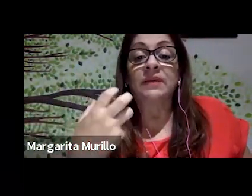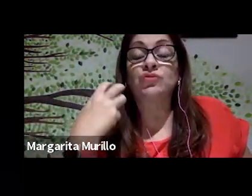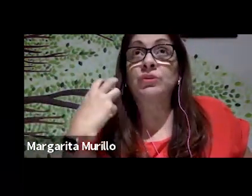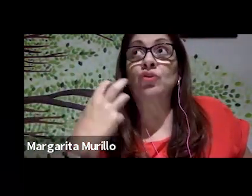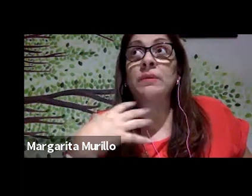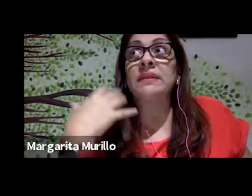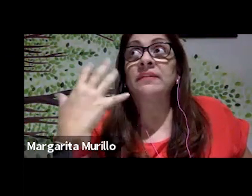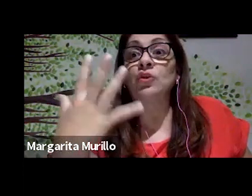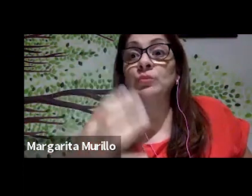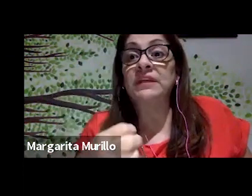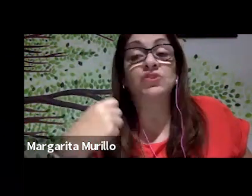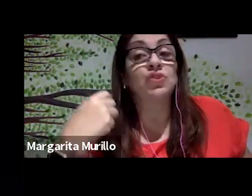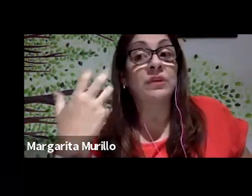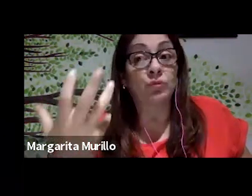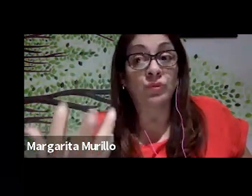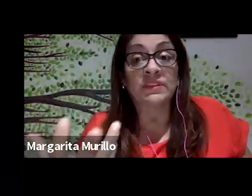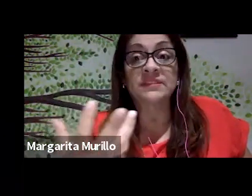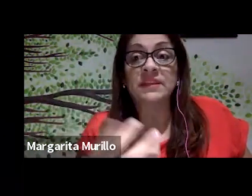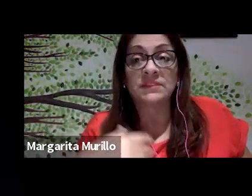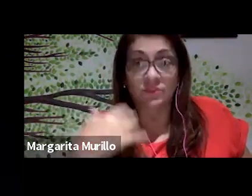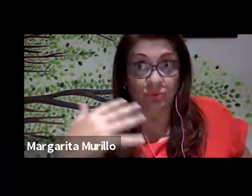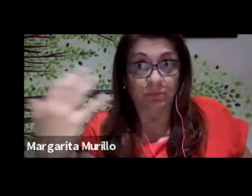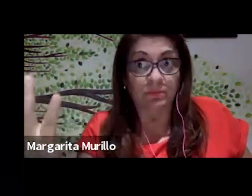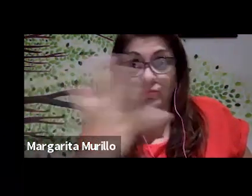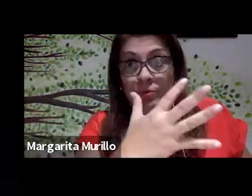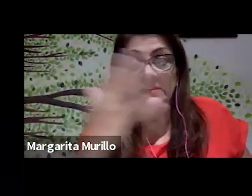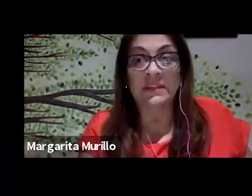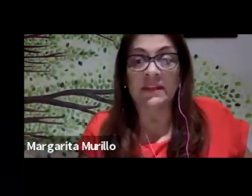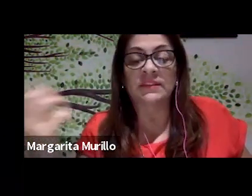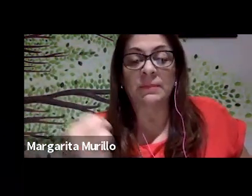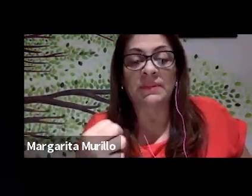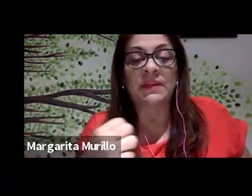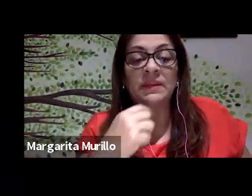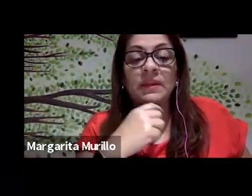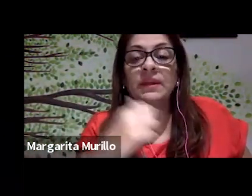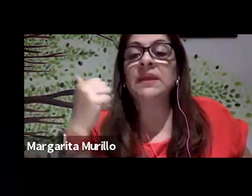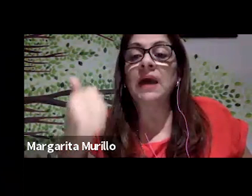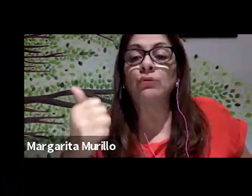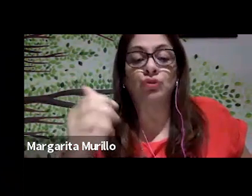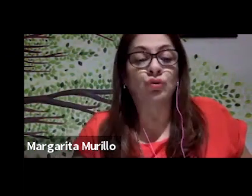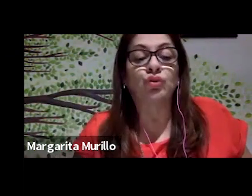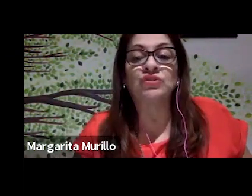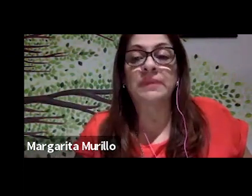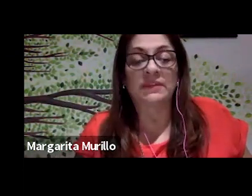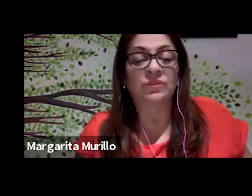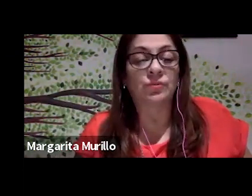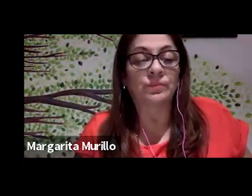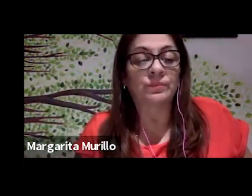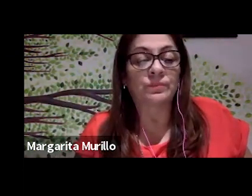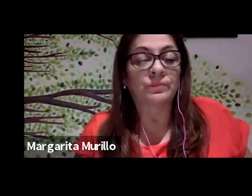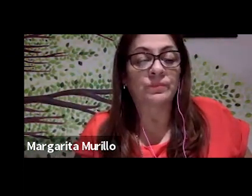sobre todo habilidades de comunicación incluso artísticas son formas indirectas de aprender Y autoconocimiento